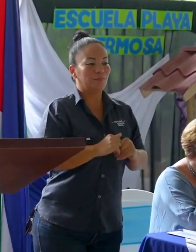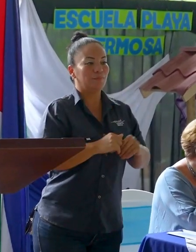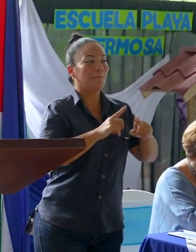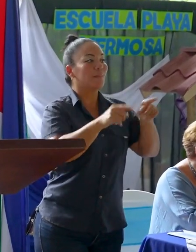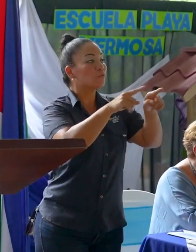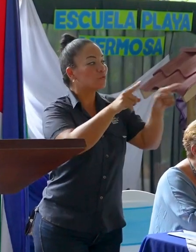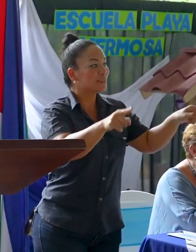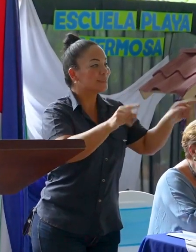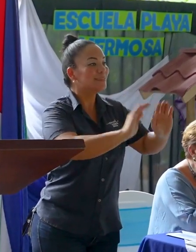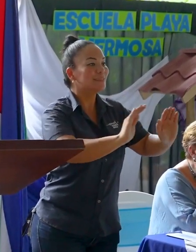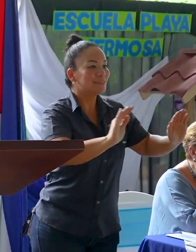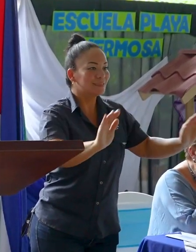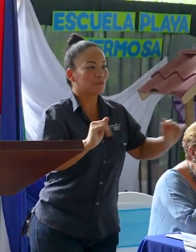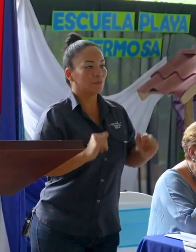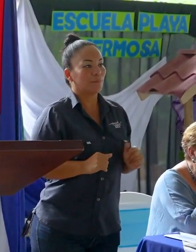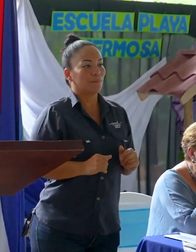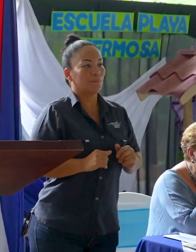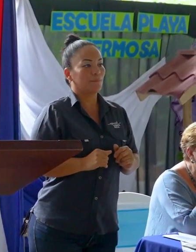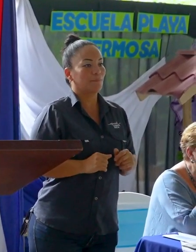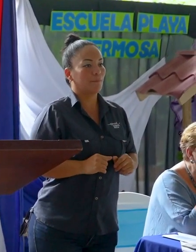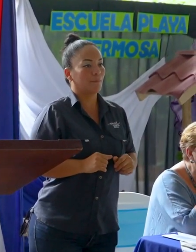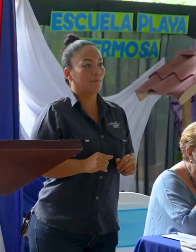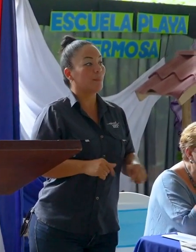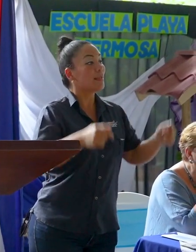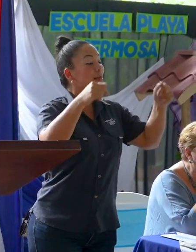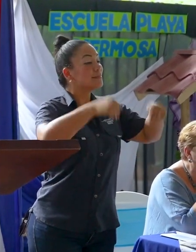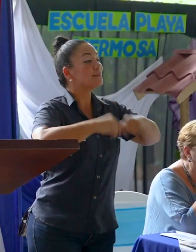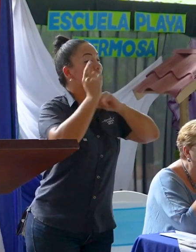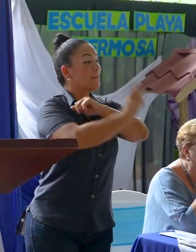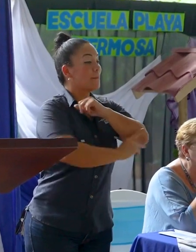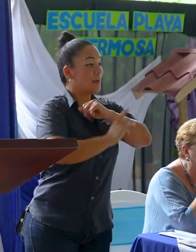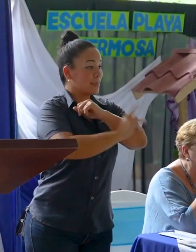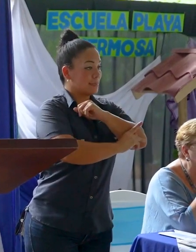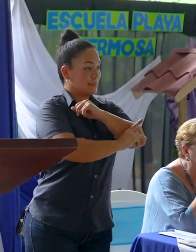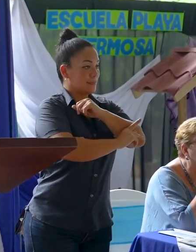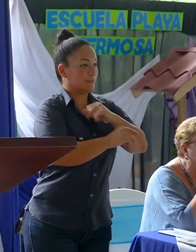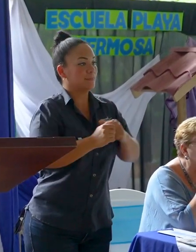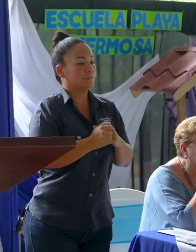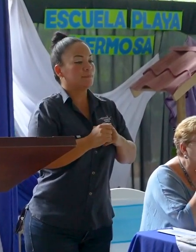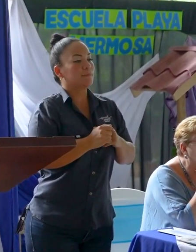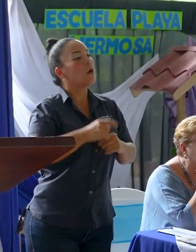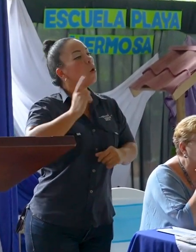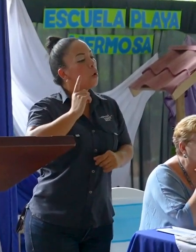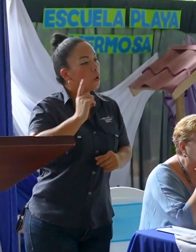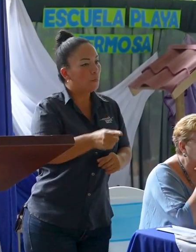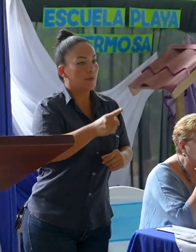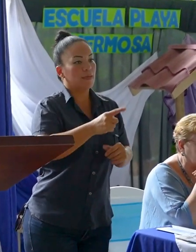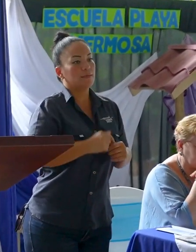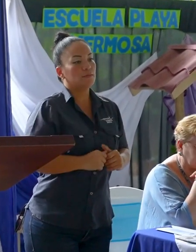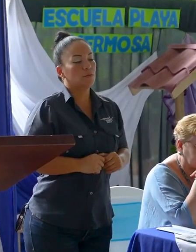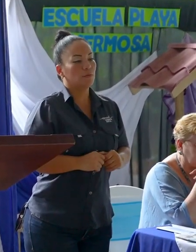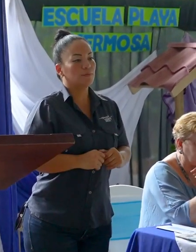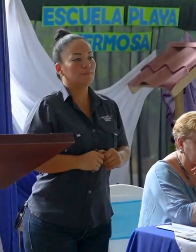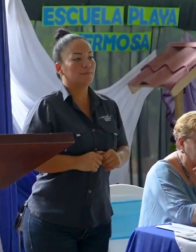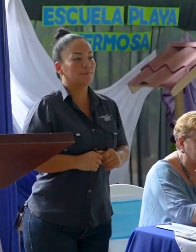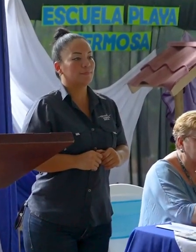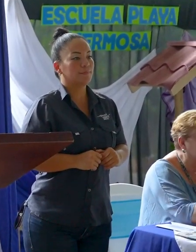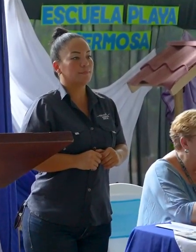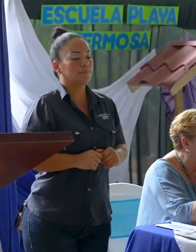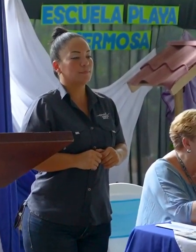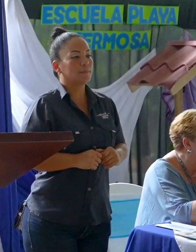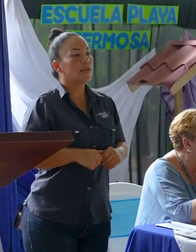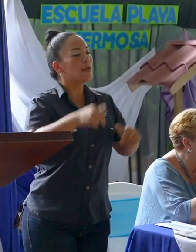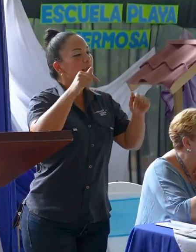Chiquillos y chiquillas. Este país tiene como obligación,